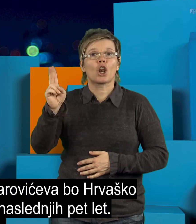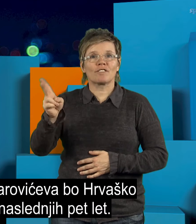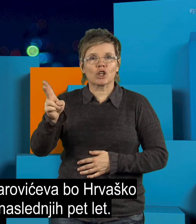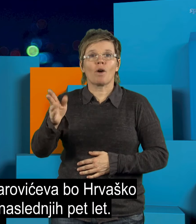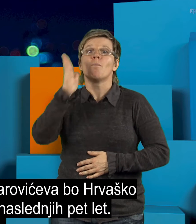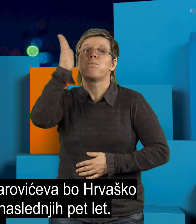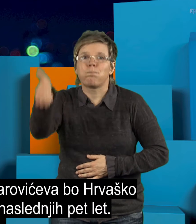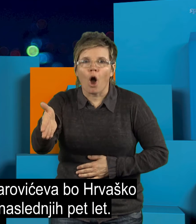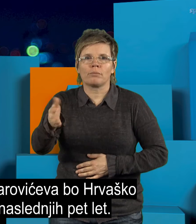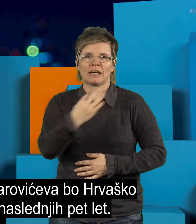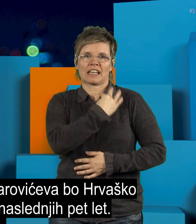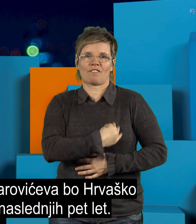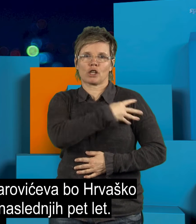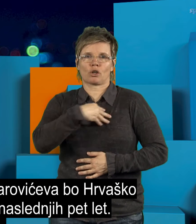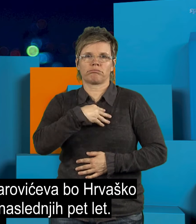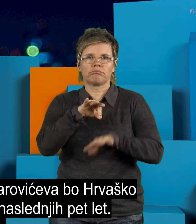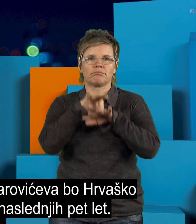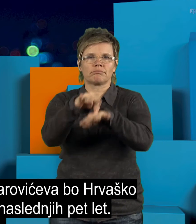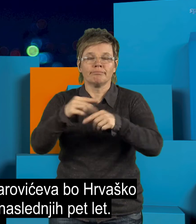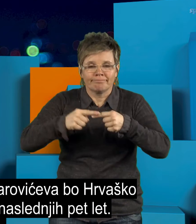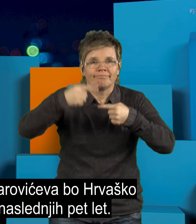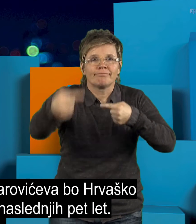Grabar Kitarovićeva bo Hrvaško vodila naslednjih 5 let.